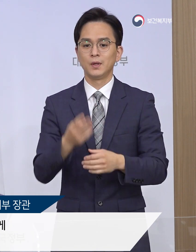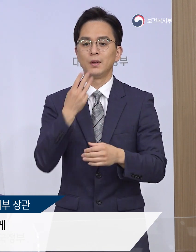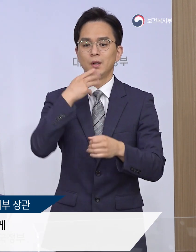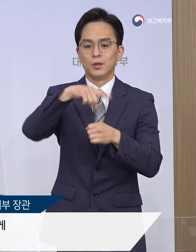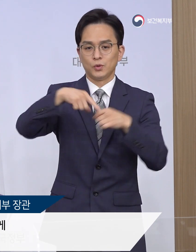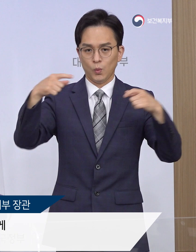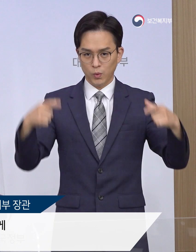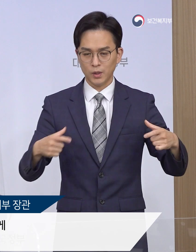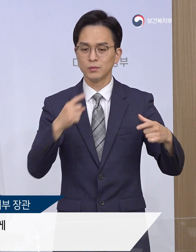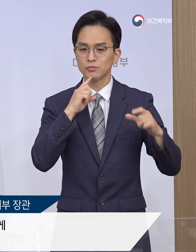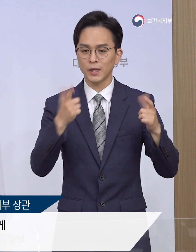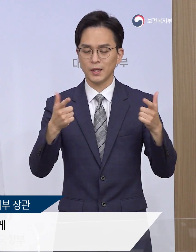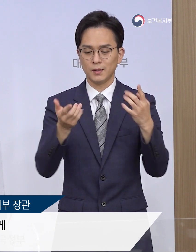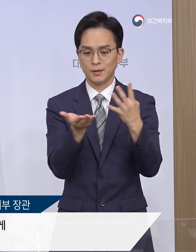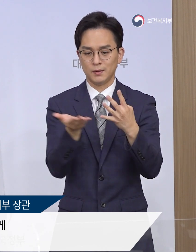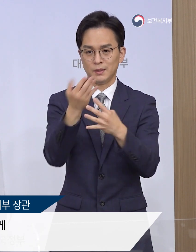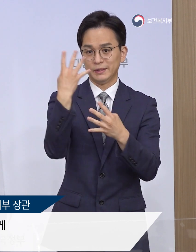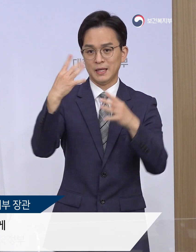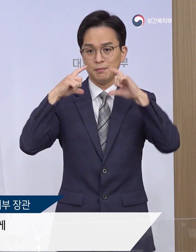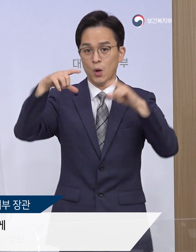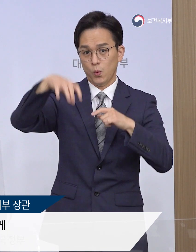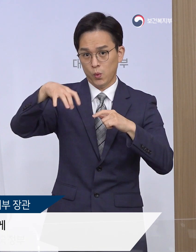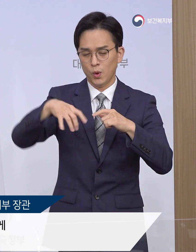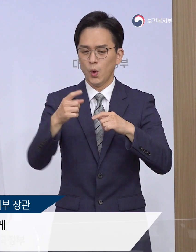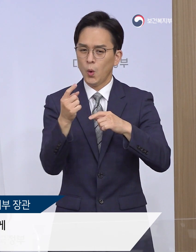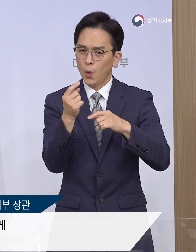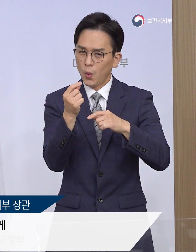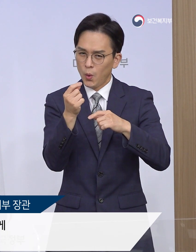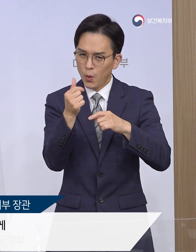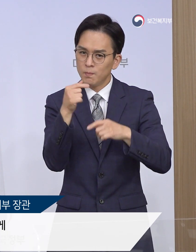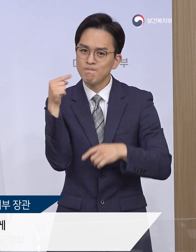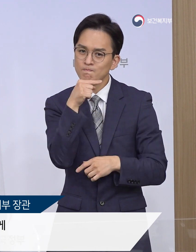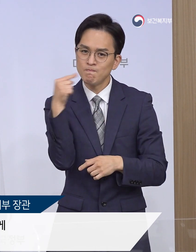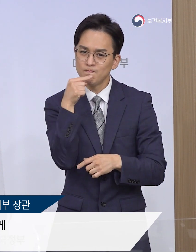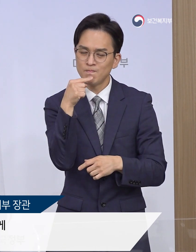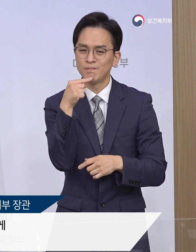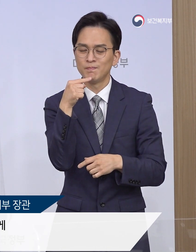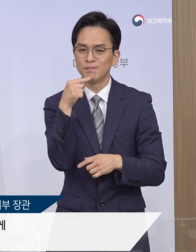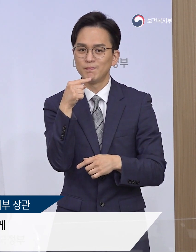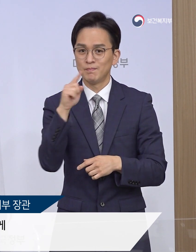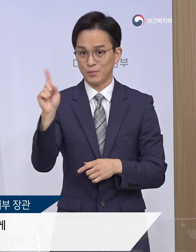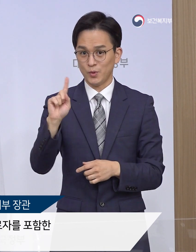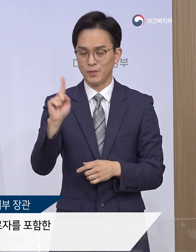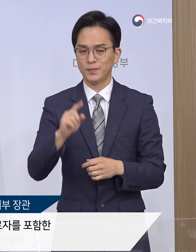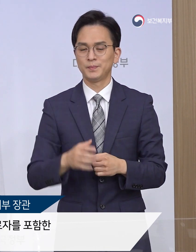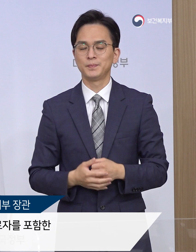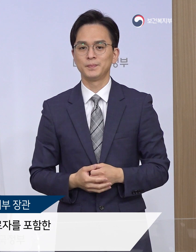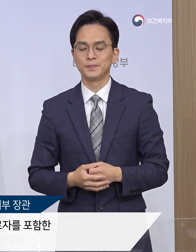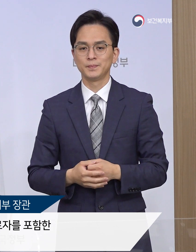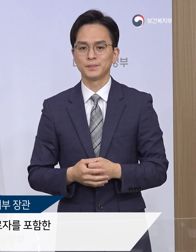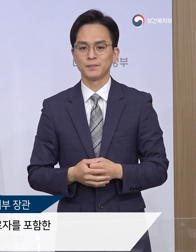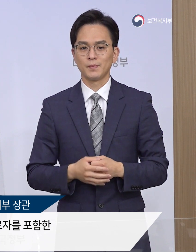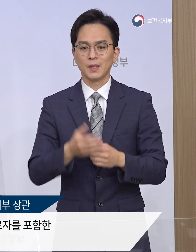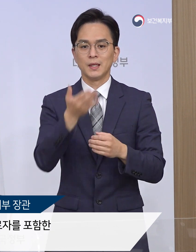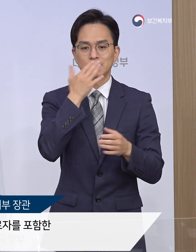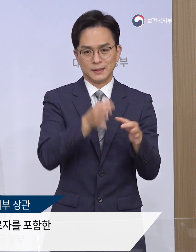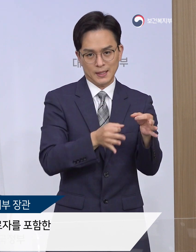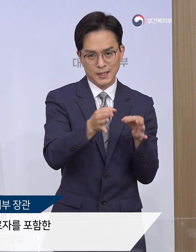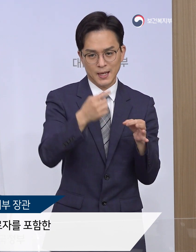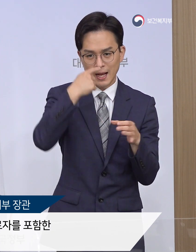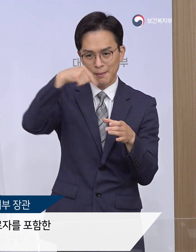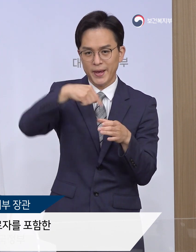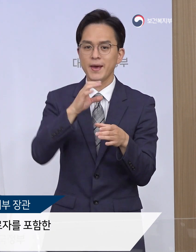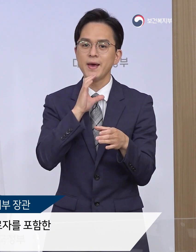수도권 등 4단계 지역에서는 조금 더 조심스럽게 완화 조치를 시행합니다. 우선 식당,